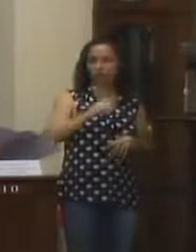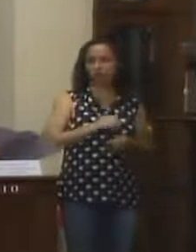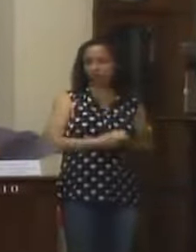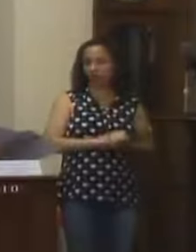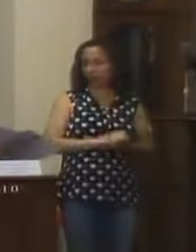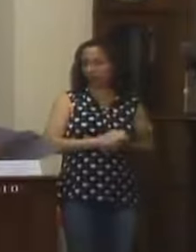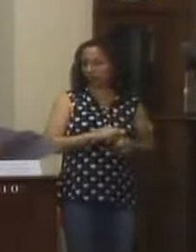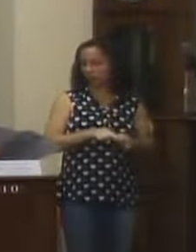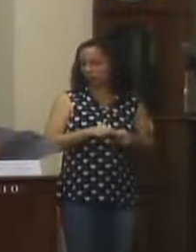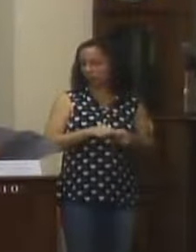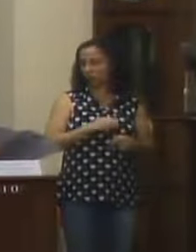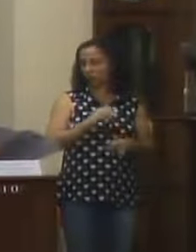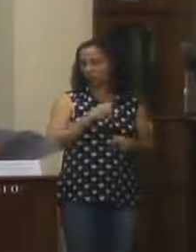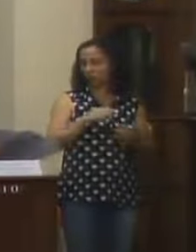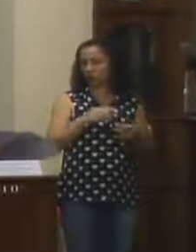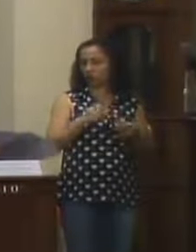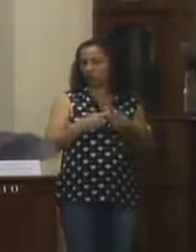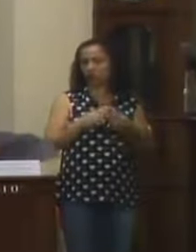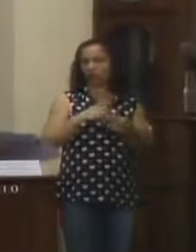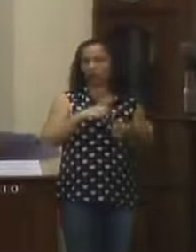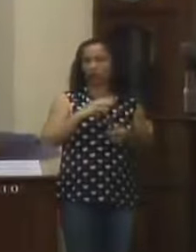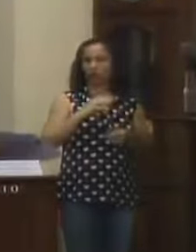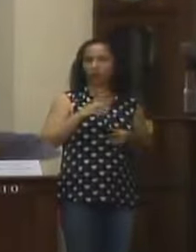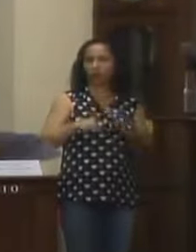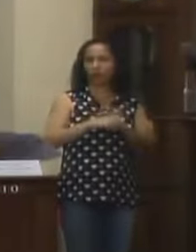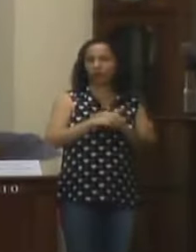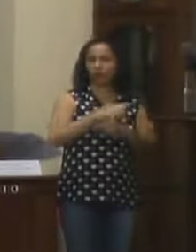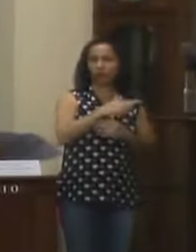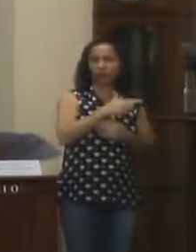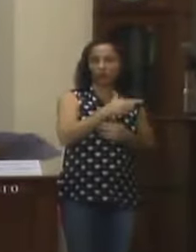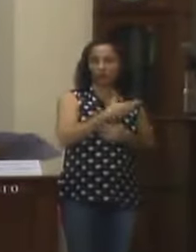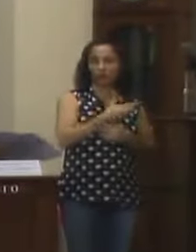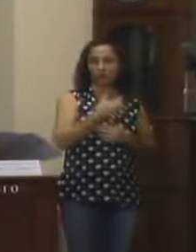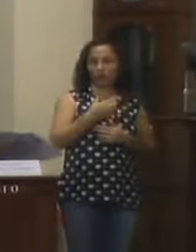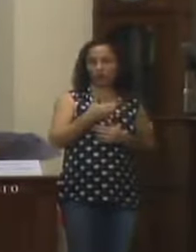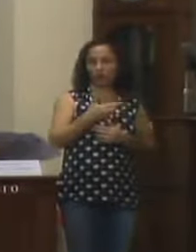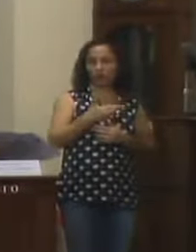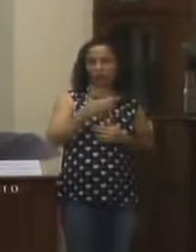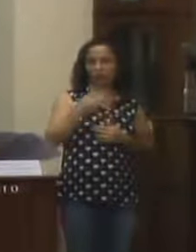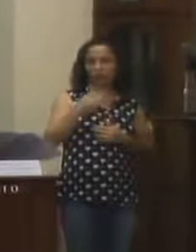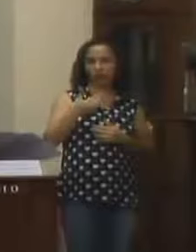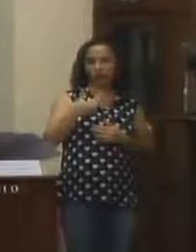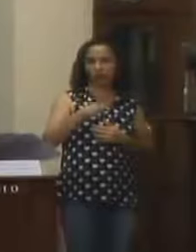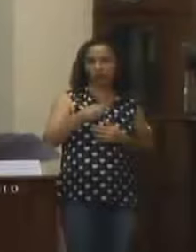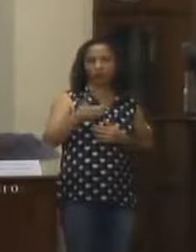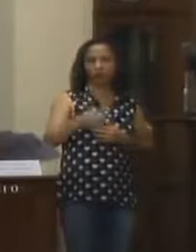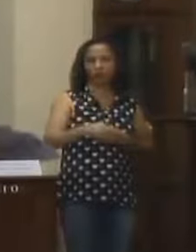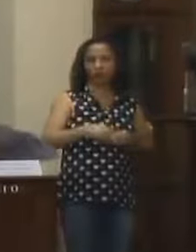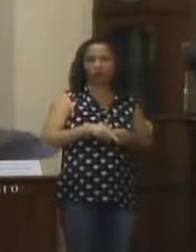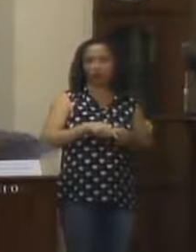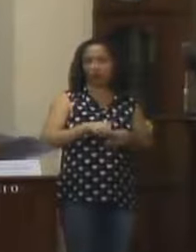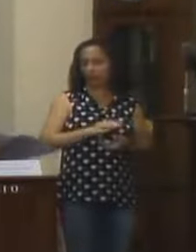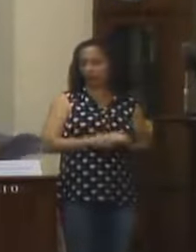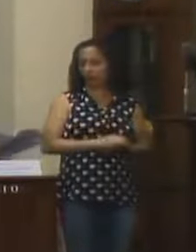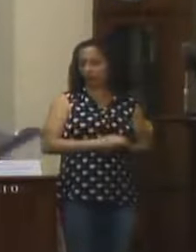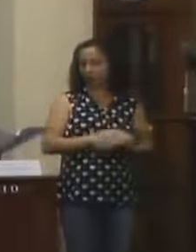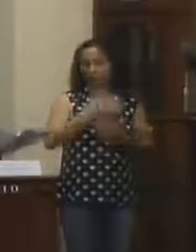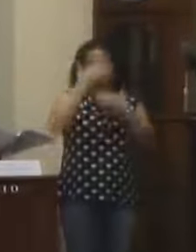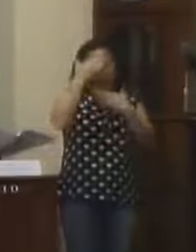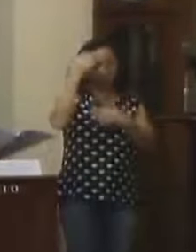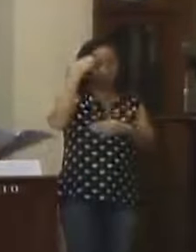e a omissão da Lei 2.993 de 2017, estipulando-se dessa forma o mínimo legal de vagas para os idosos. Sala